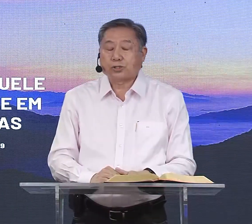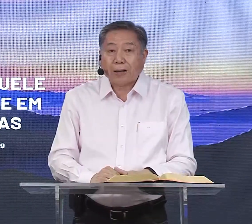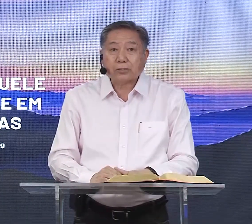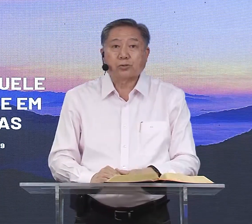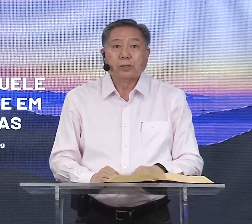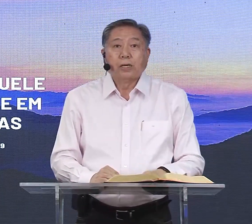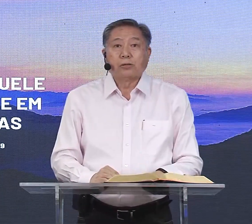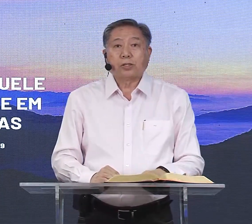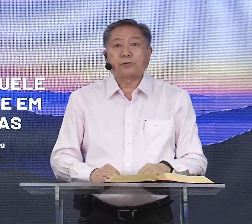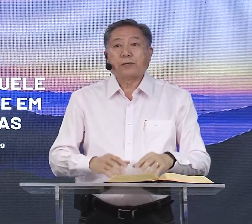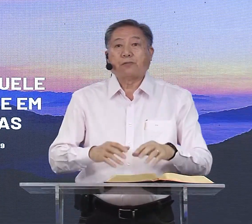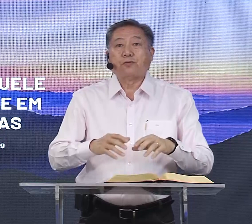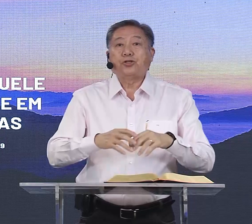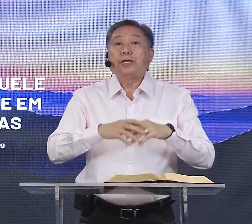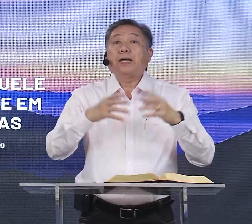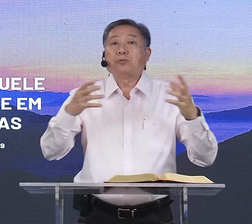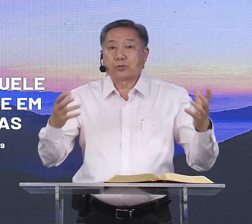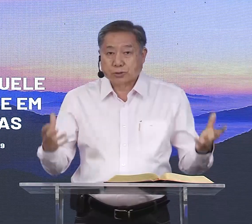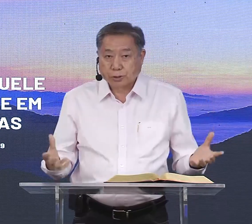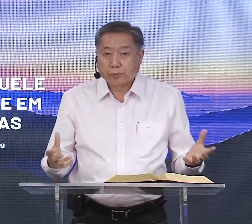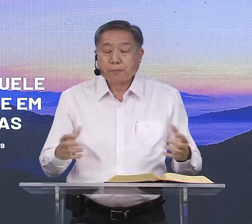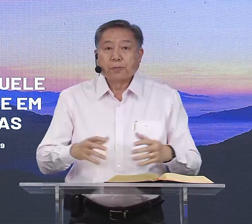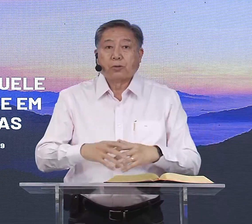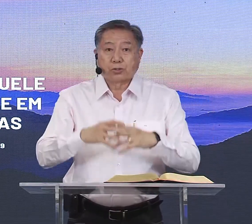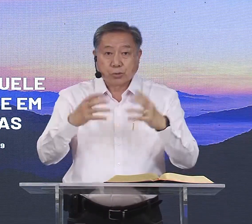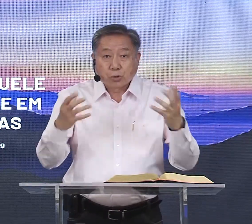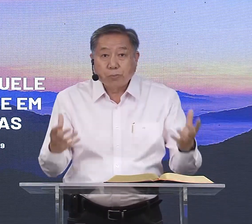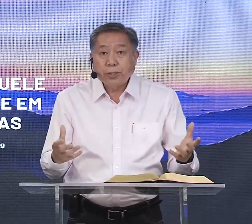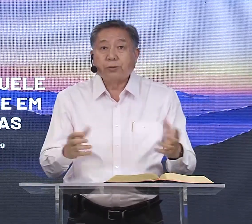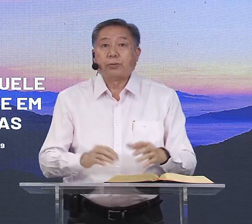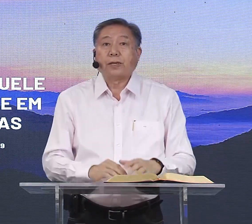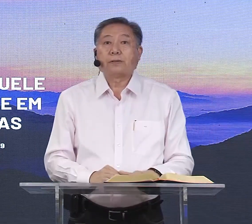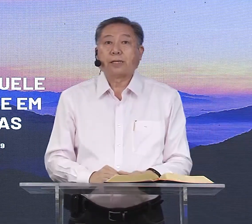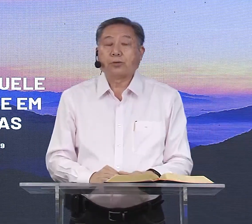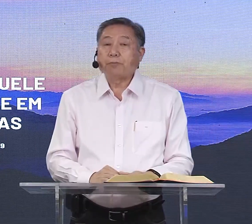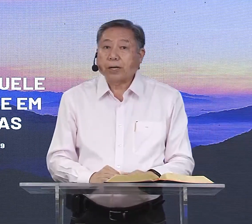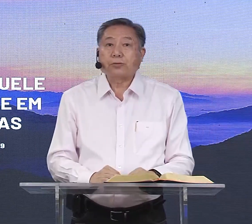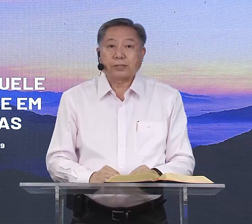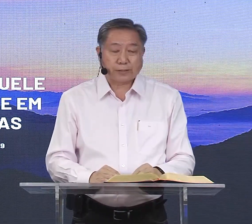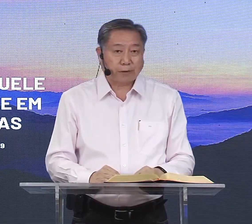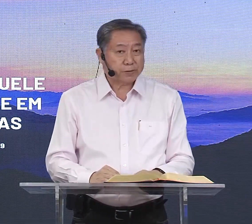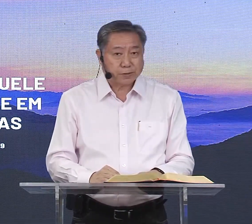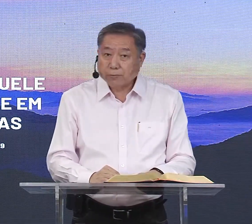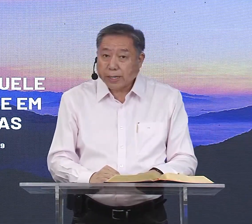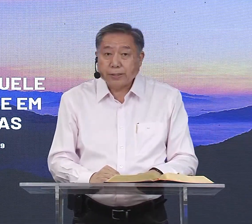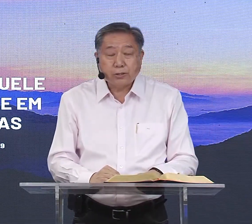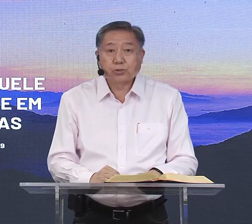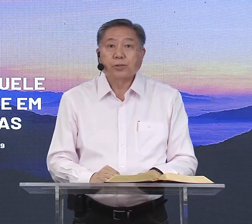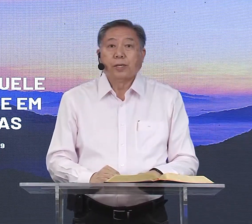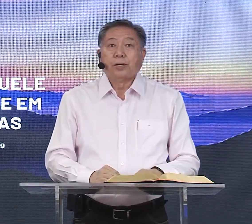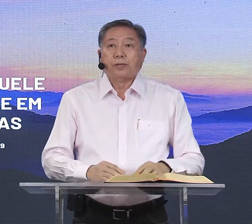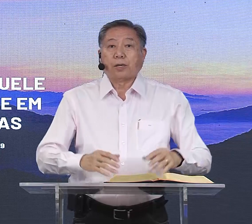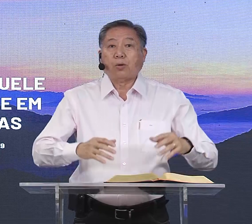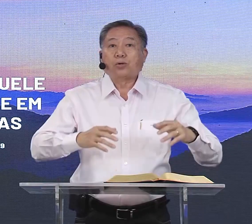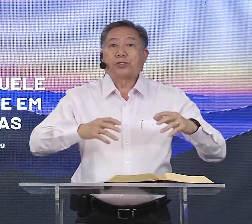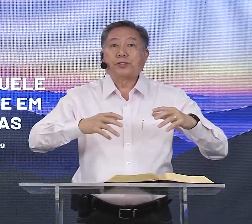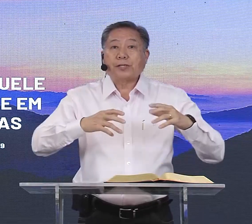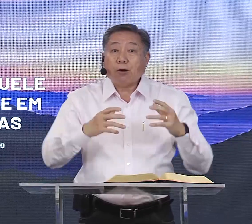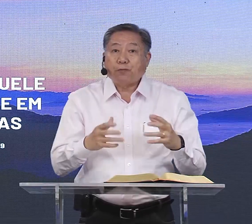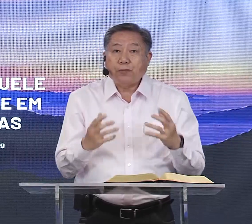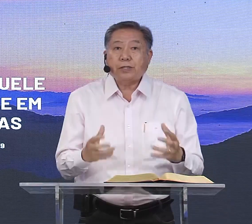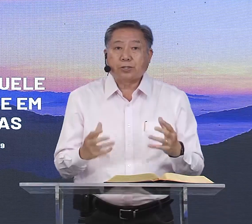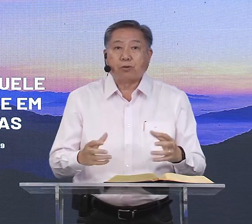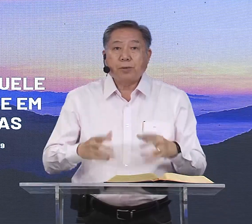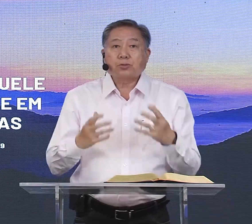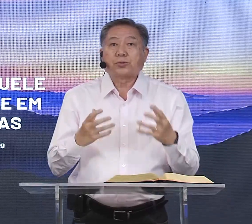lugar no espaço, nós fugiremos do seu domínio, né, do império das trevas. Não é isso. Então, o